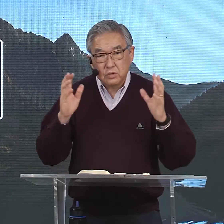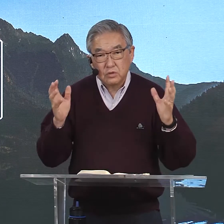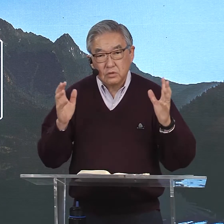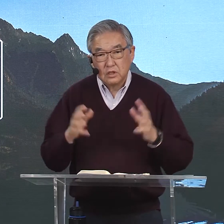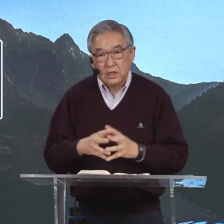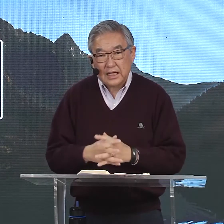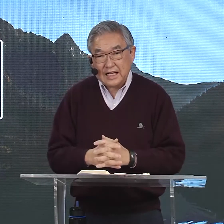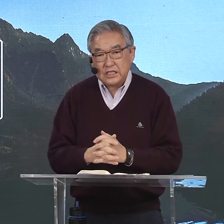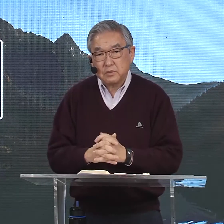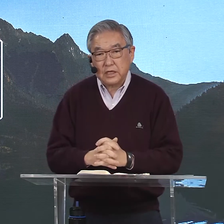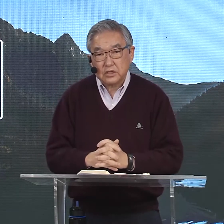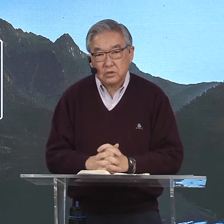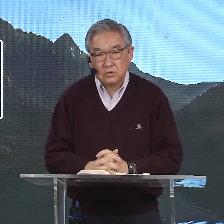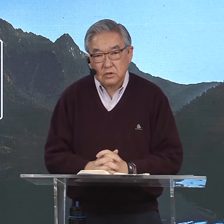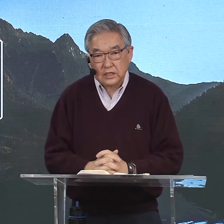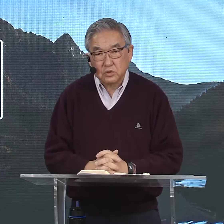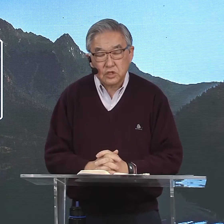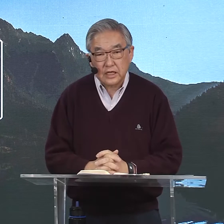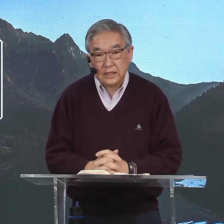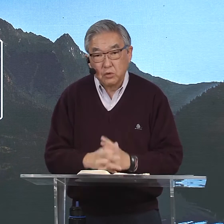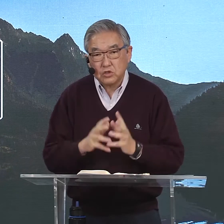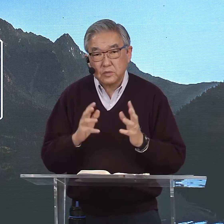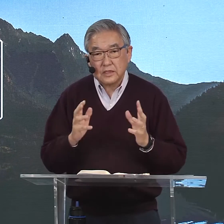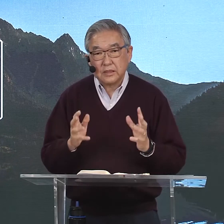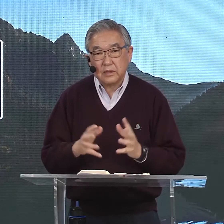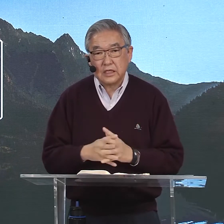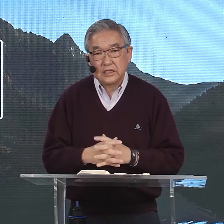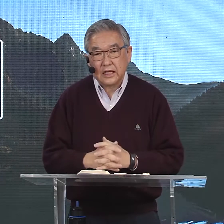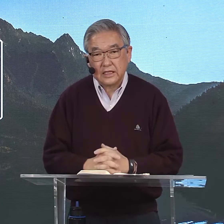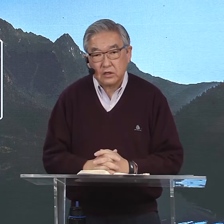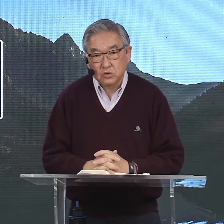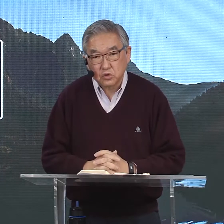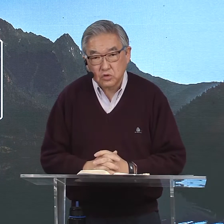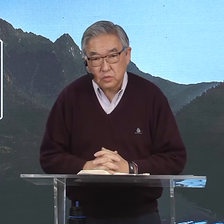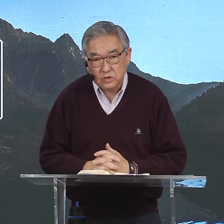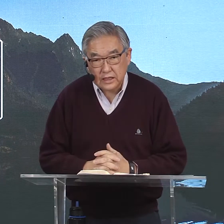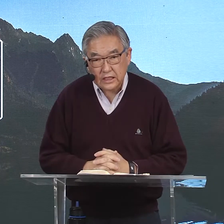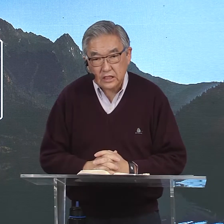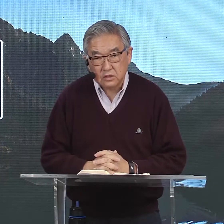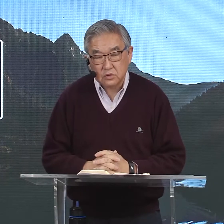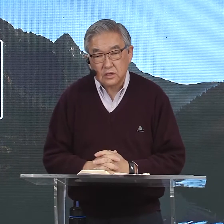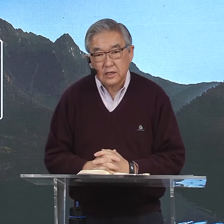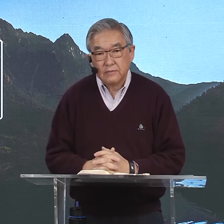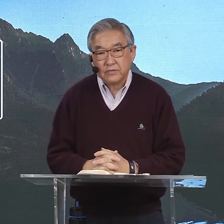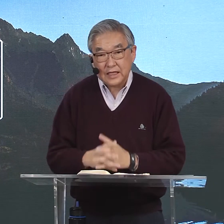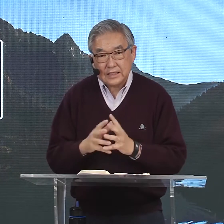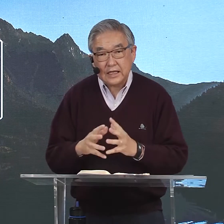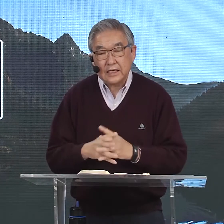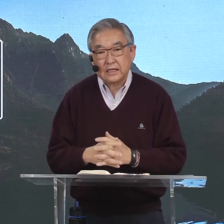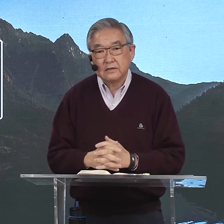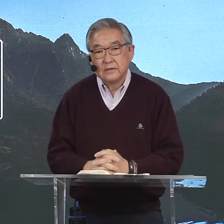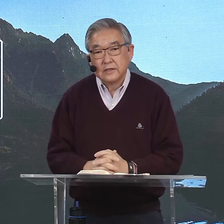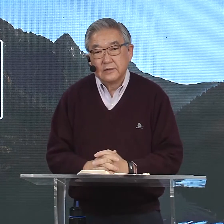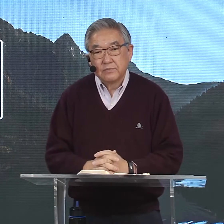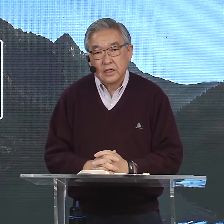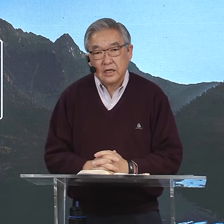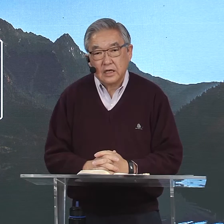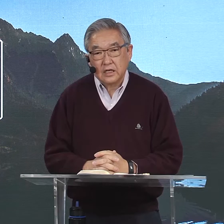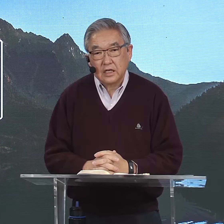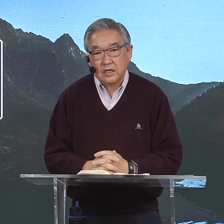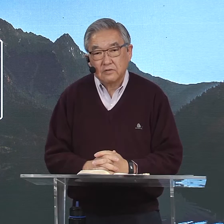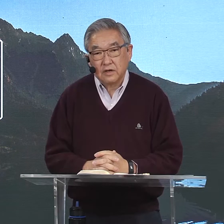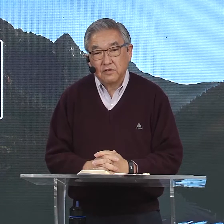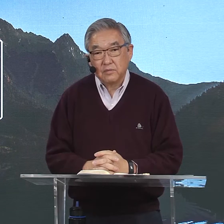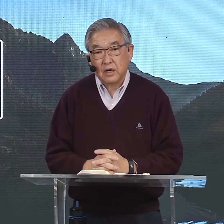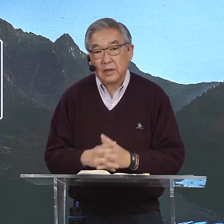um político carismático que surgirá na última semana de d o últimos sete anos desta era